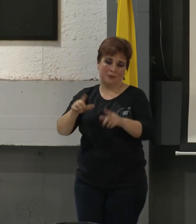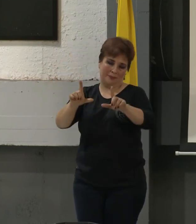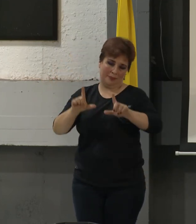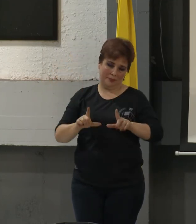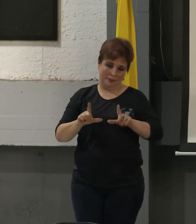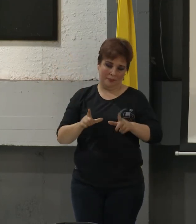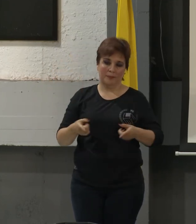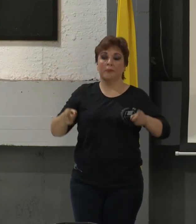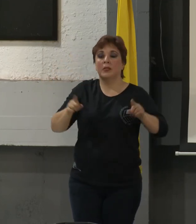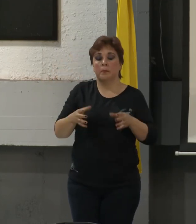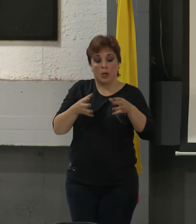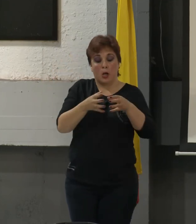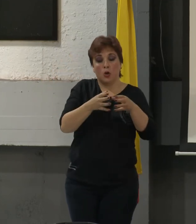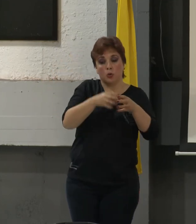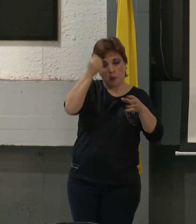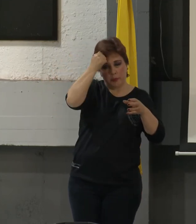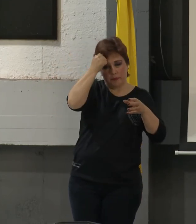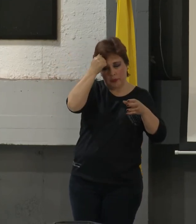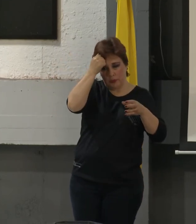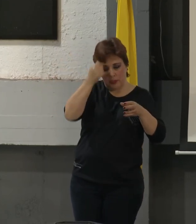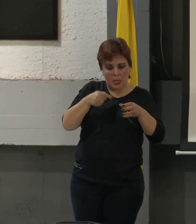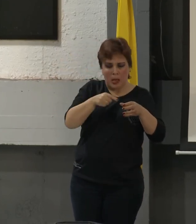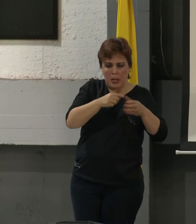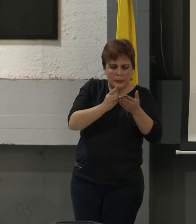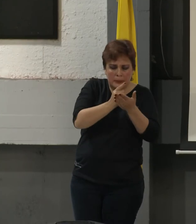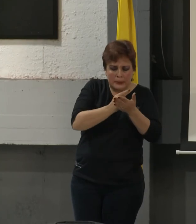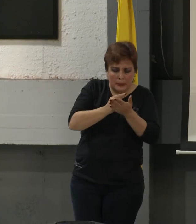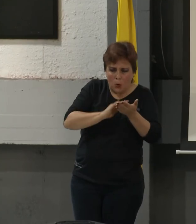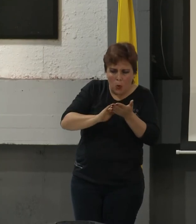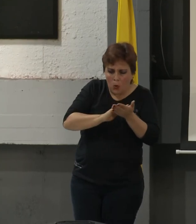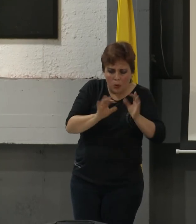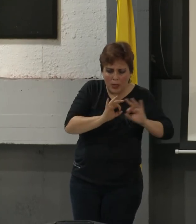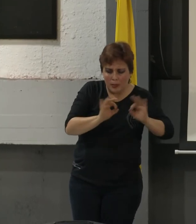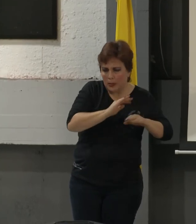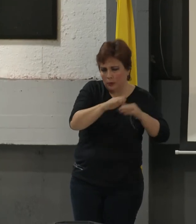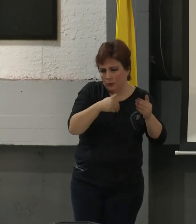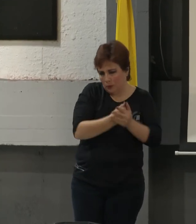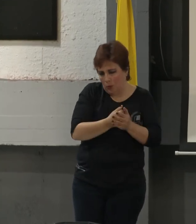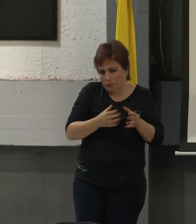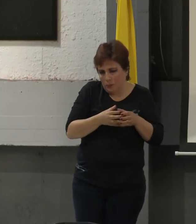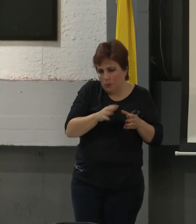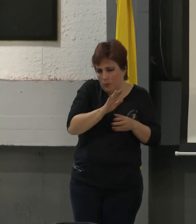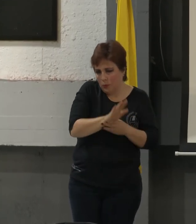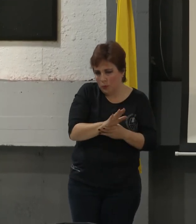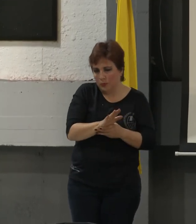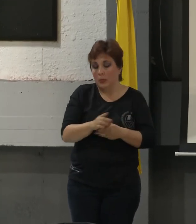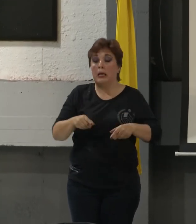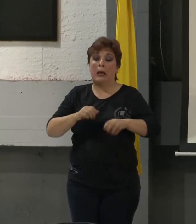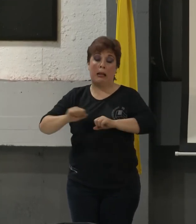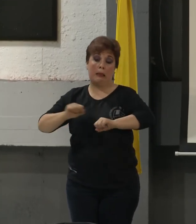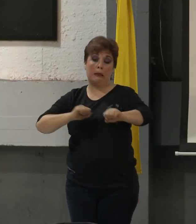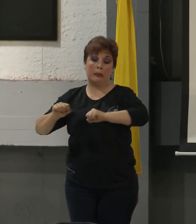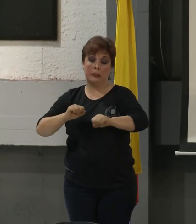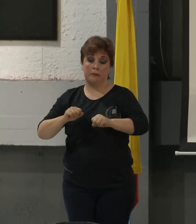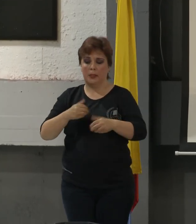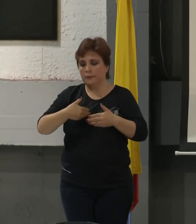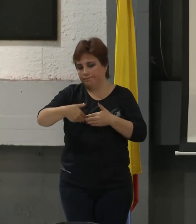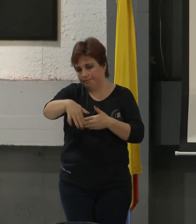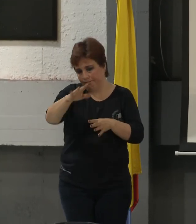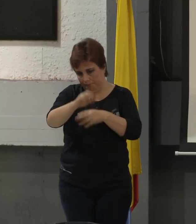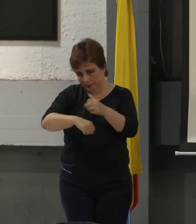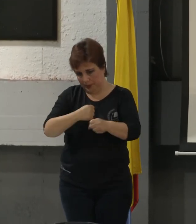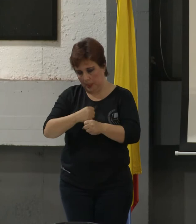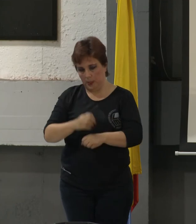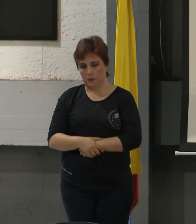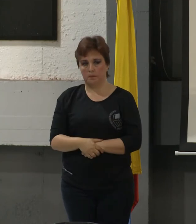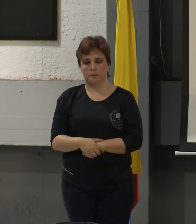docentes del comité de 50 años quienes hacen posible este encuentro y las diferentes actividades que nos acompañarán durante este año